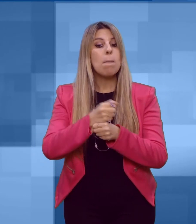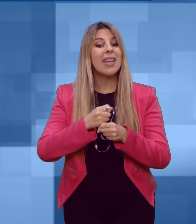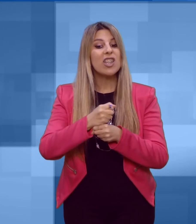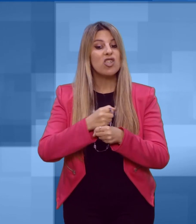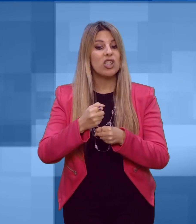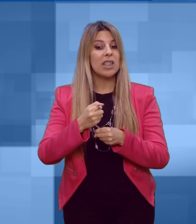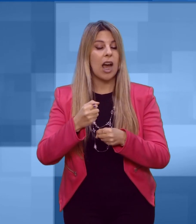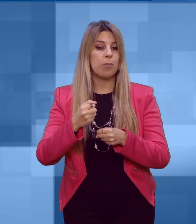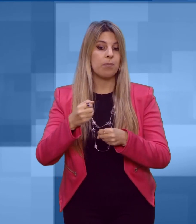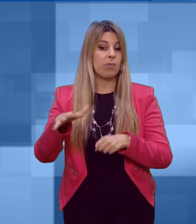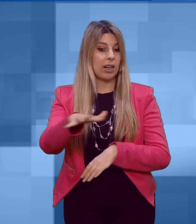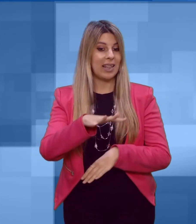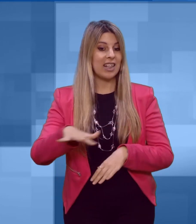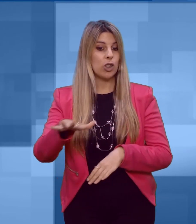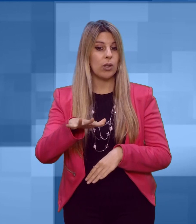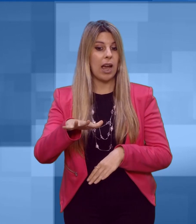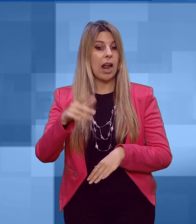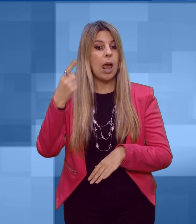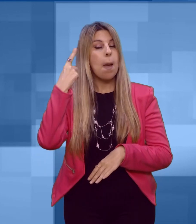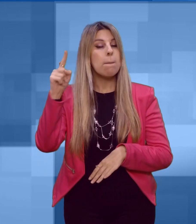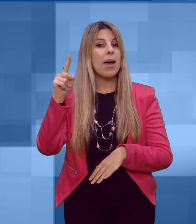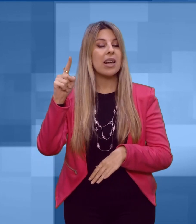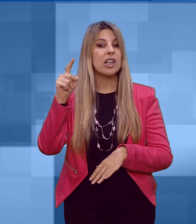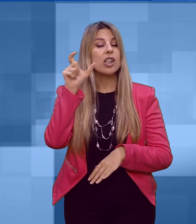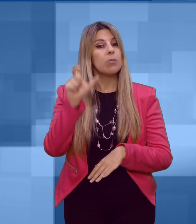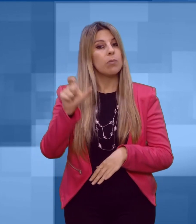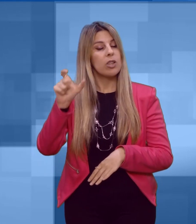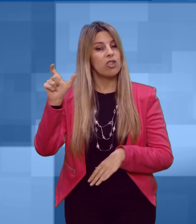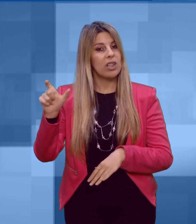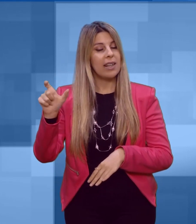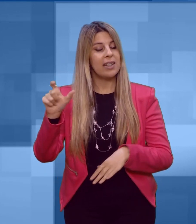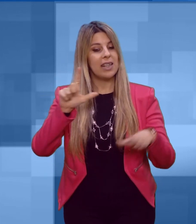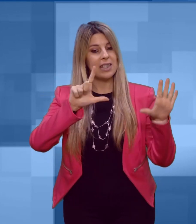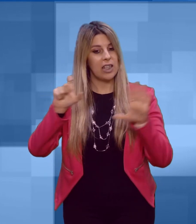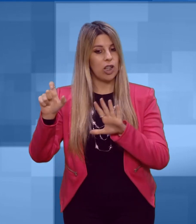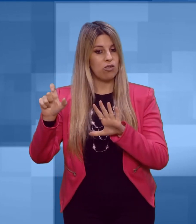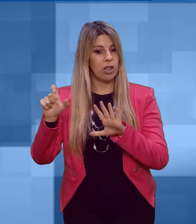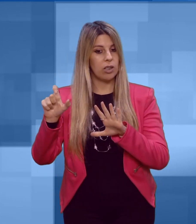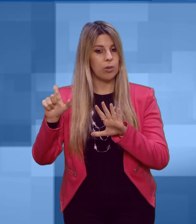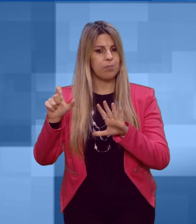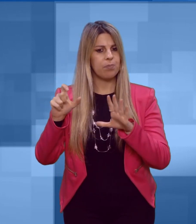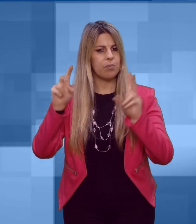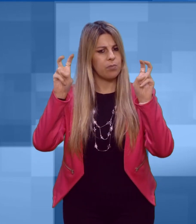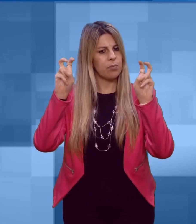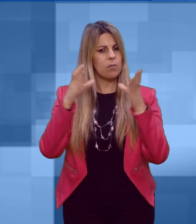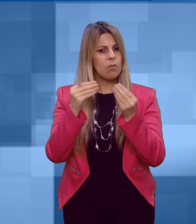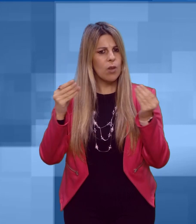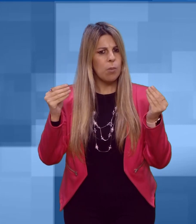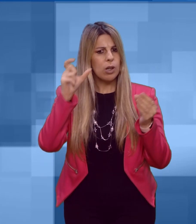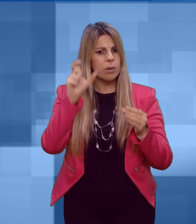Molti cittadini si sono recati dai medici di famiglia senza neanche sapere che era stato loro revocato il medico, si legge